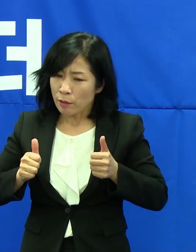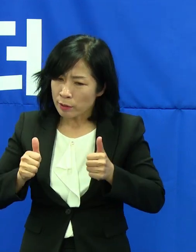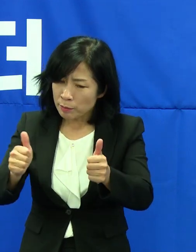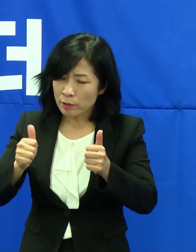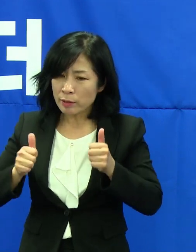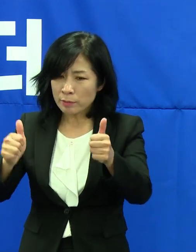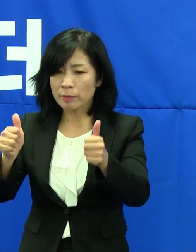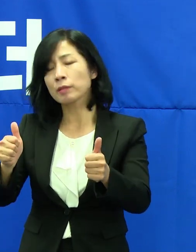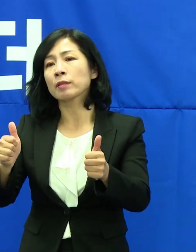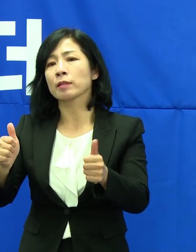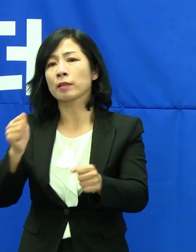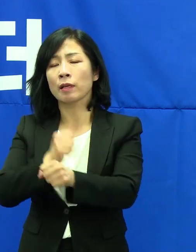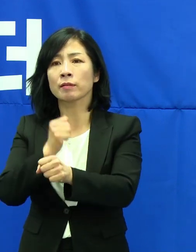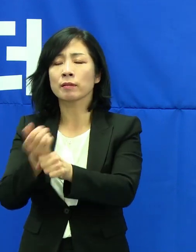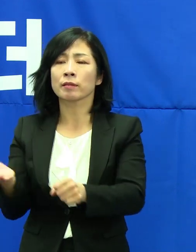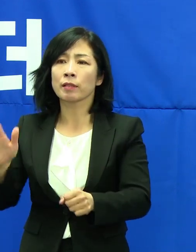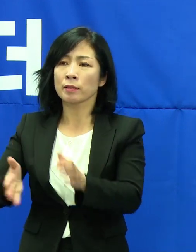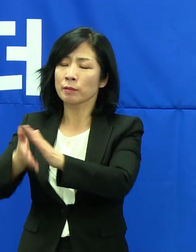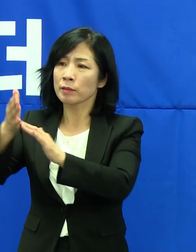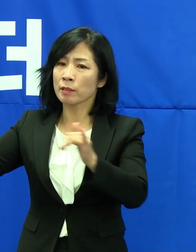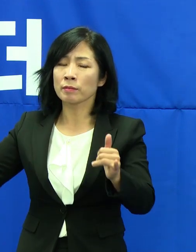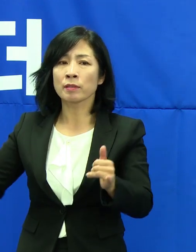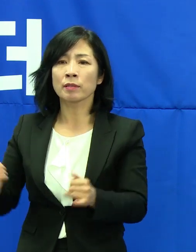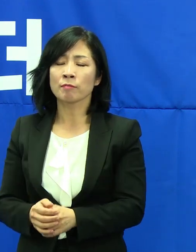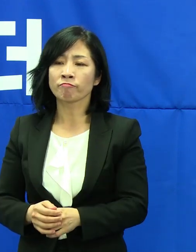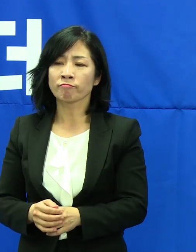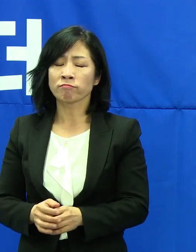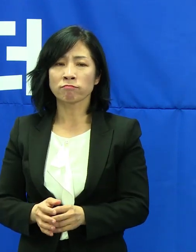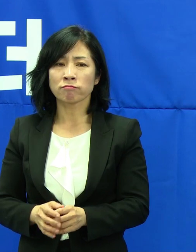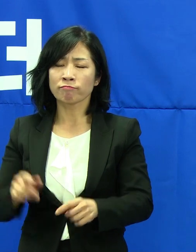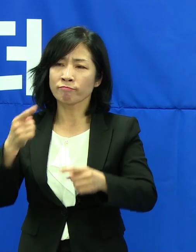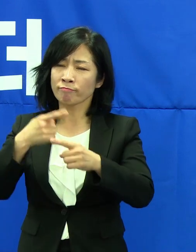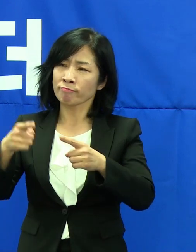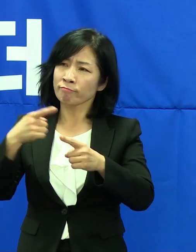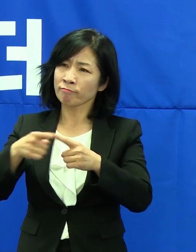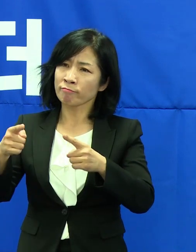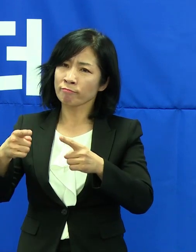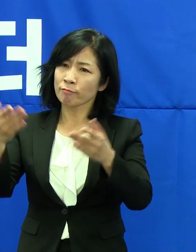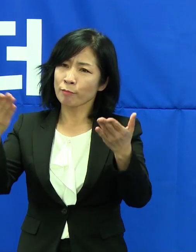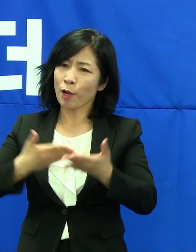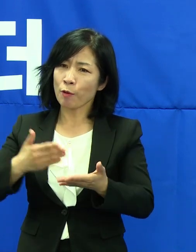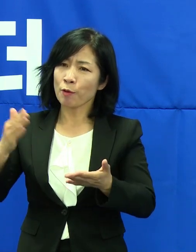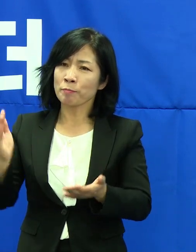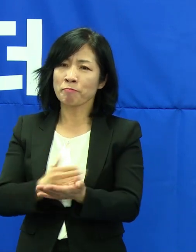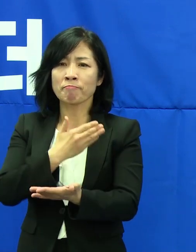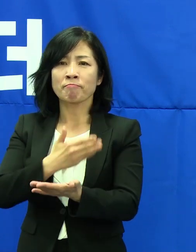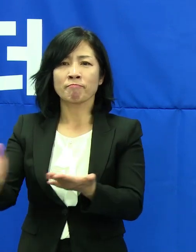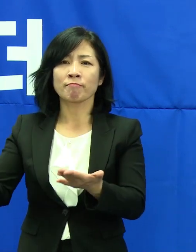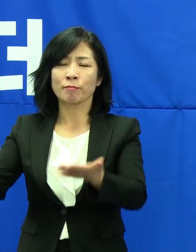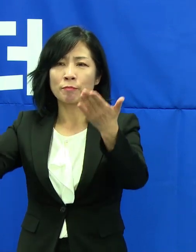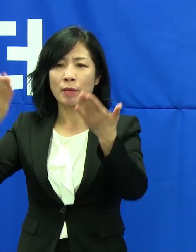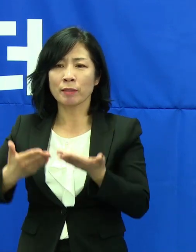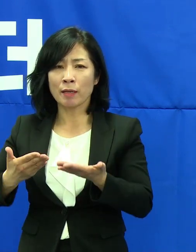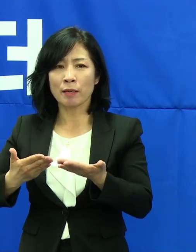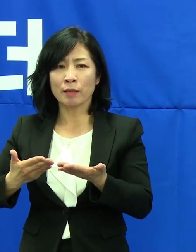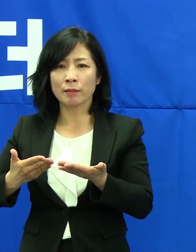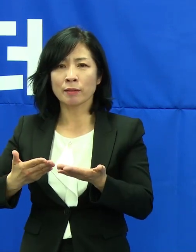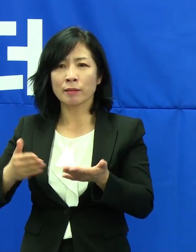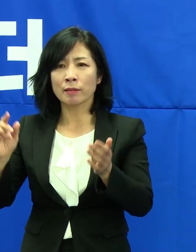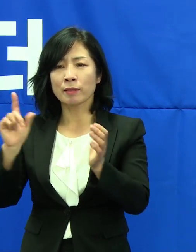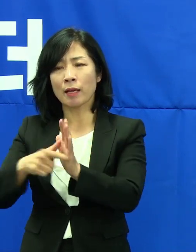했는데, 그러한 부분에 대해서 시민 여러분들로부터 이제 평가를 받고 심판을 받아야 되는 그러한 시점이 왔습니다.